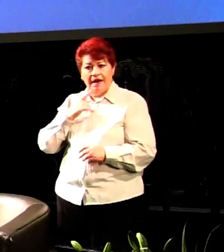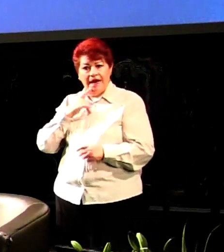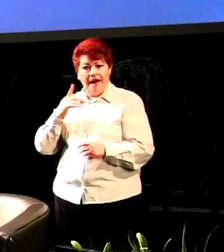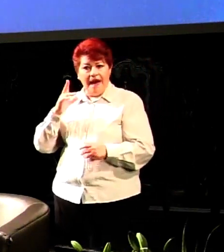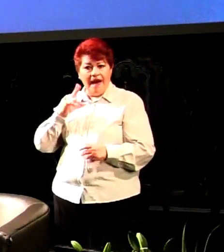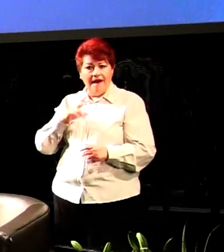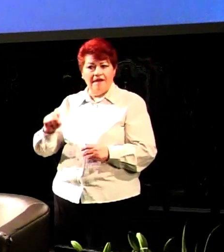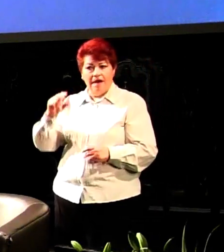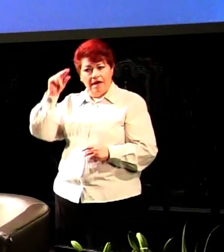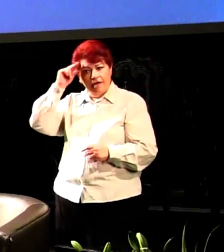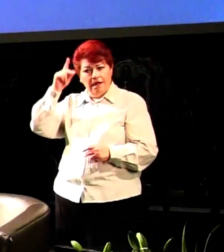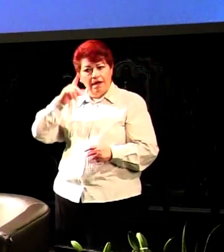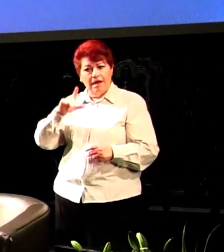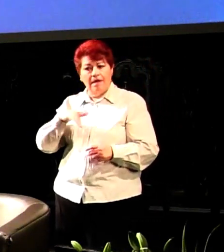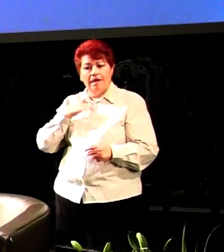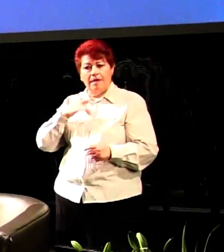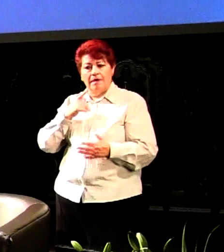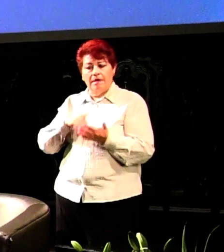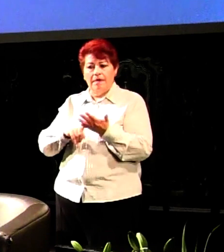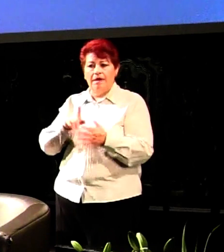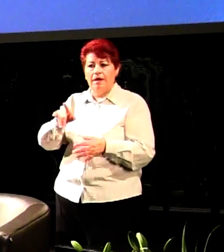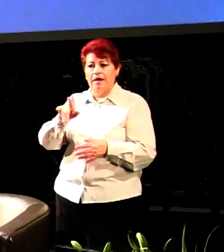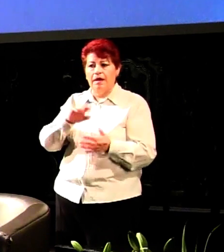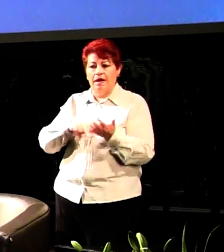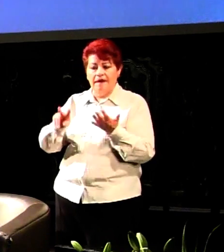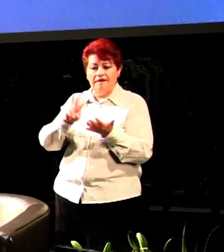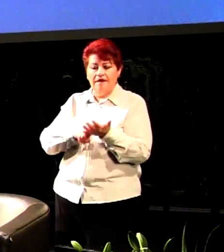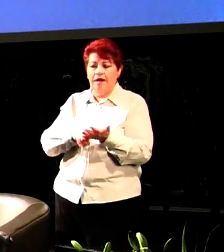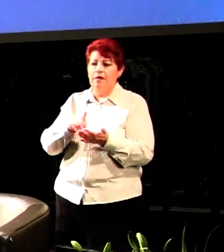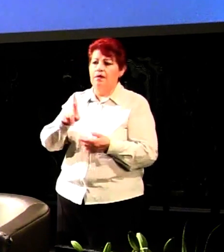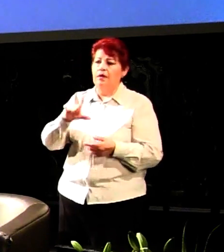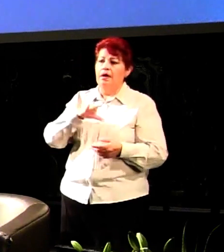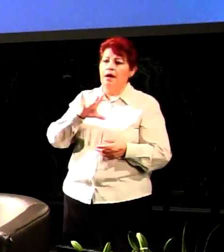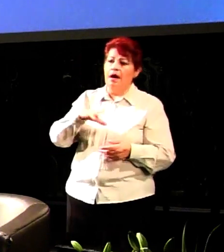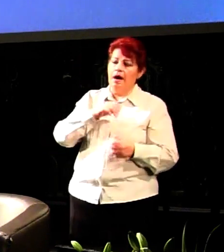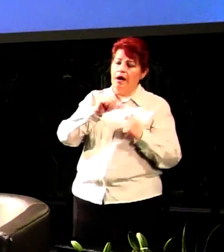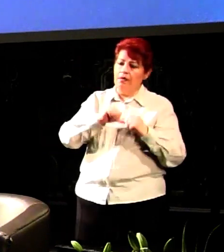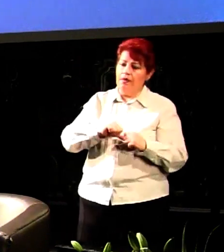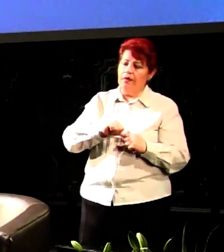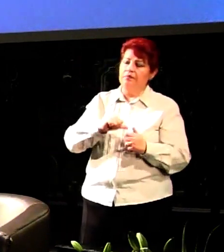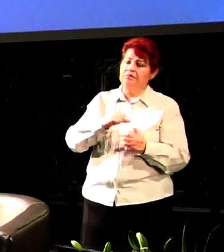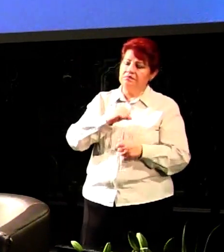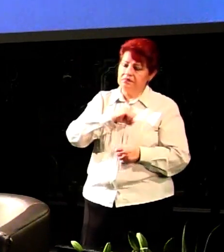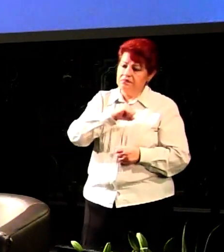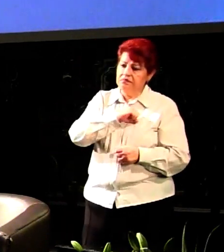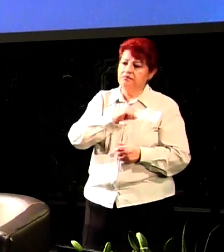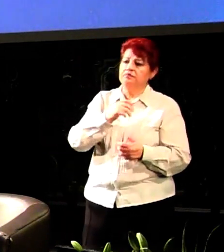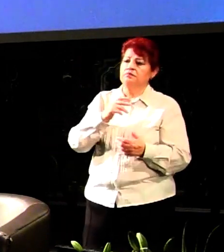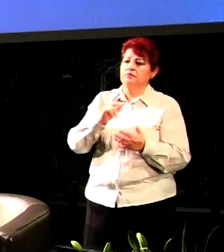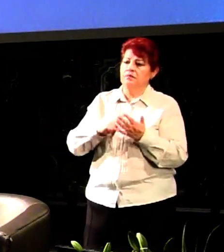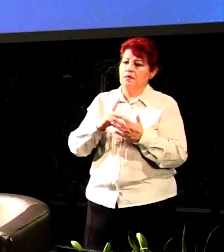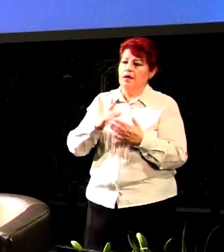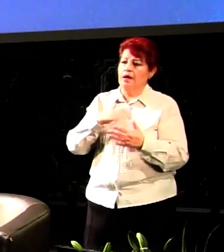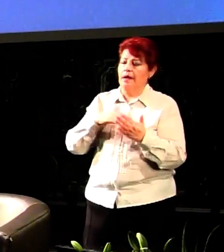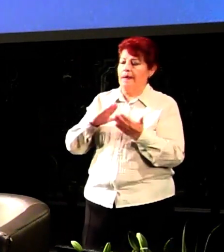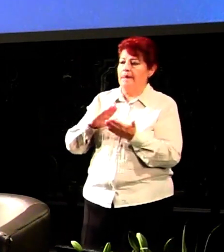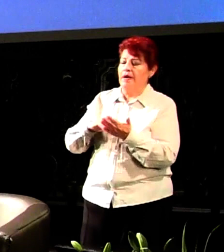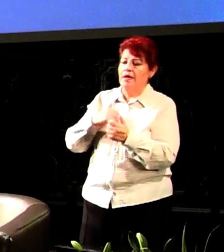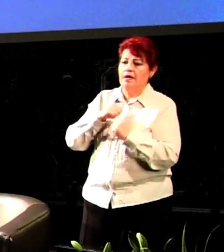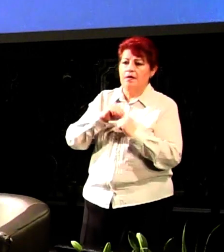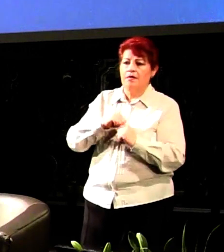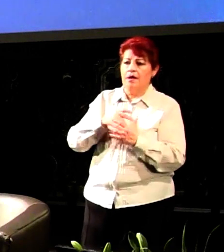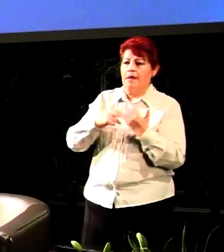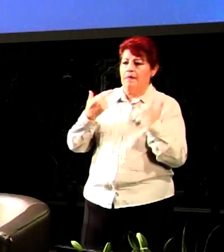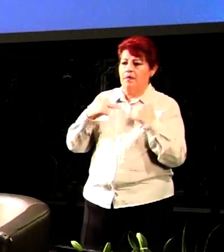habilidades de inteligencia emocional para permitir llegar a valores, de tener una autoridad sana y retomar el papel y la autoridad